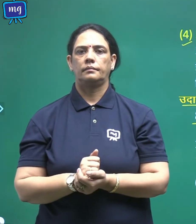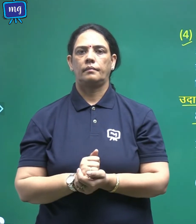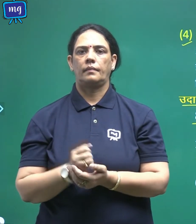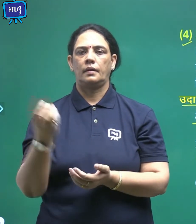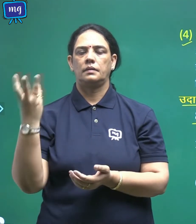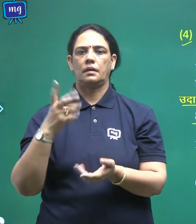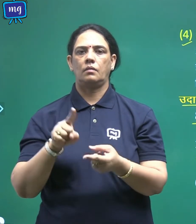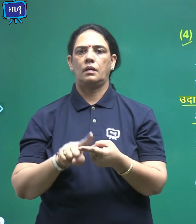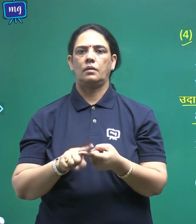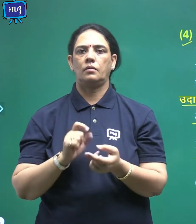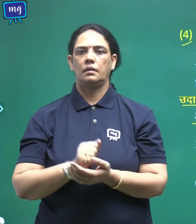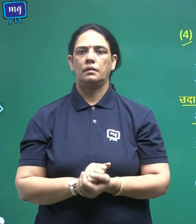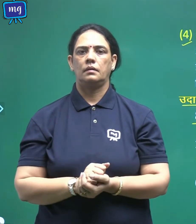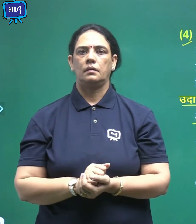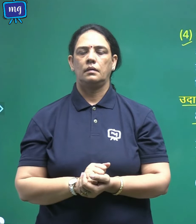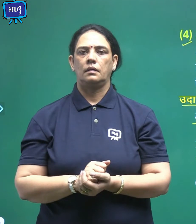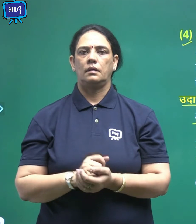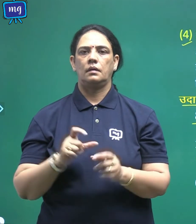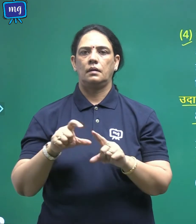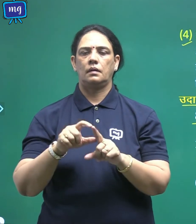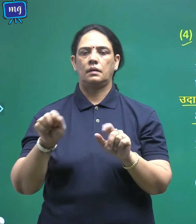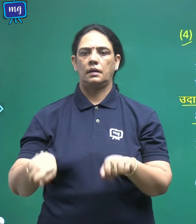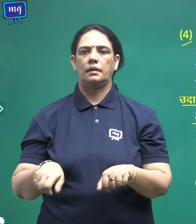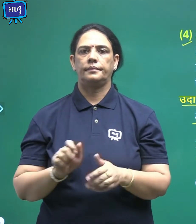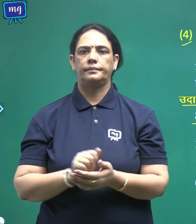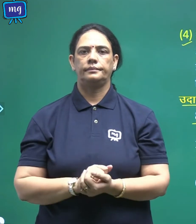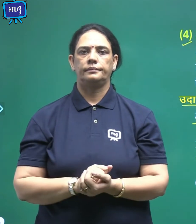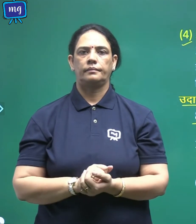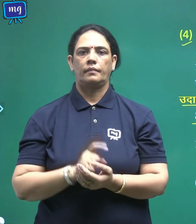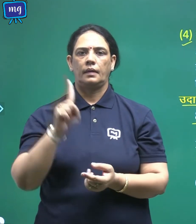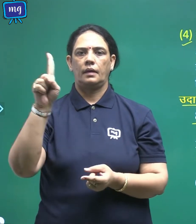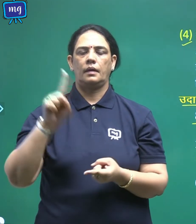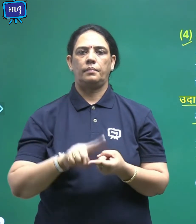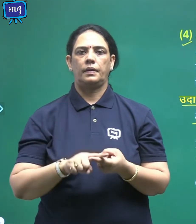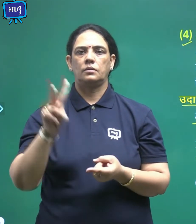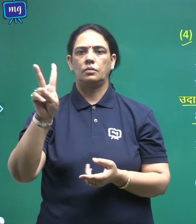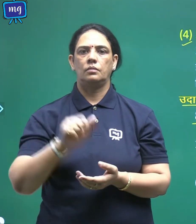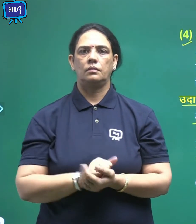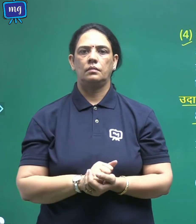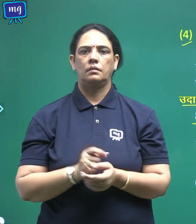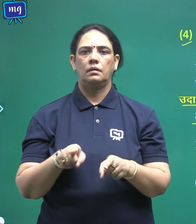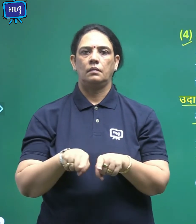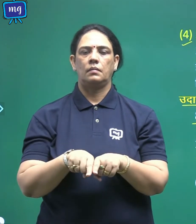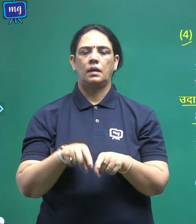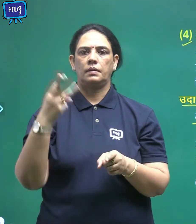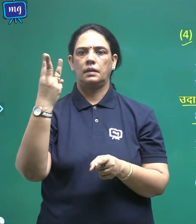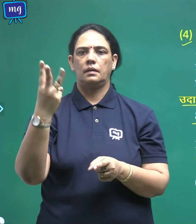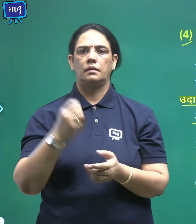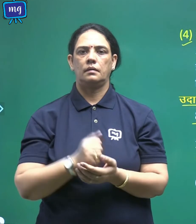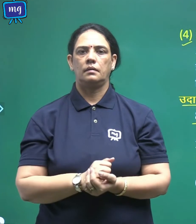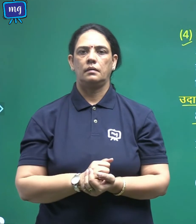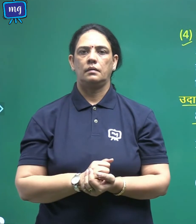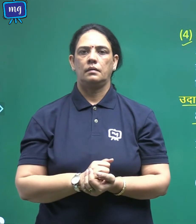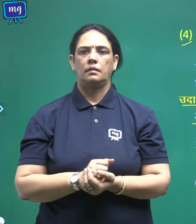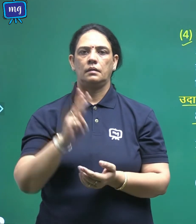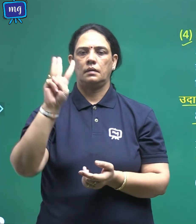अंकों का योग करते हैं। 1 + 2 बराबर 3,